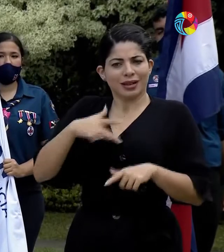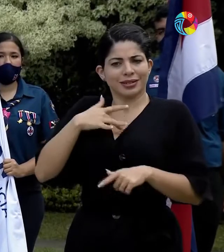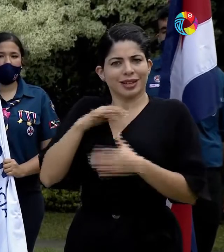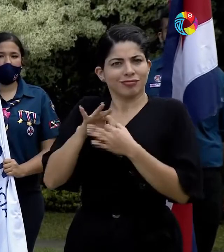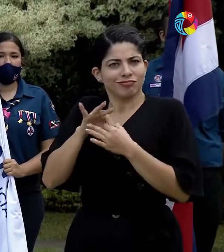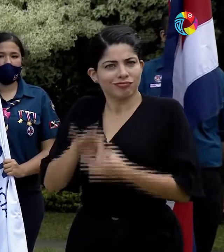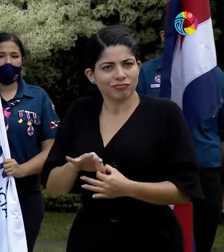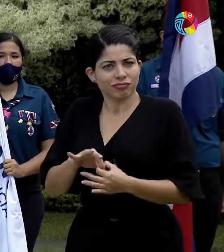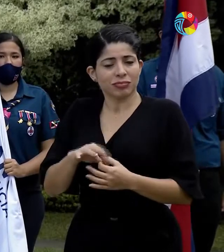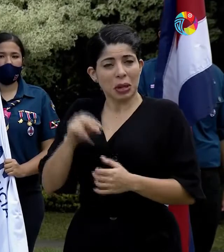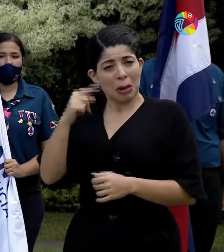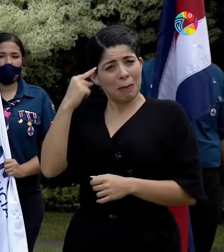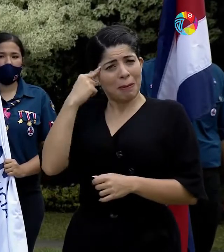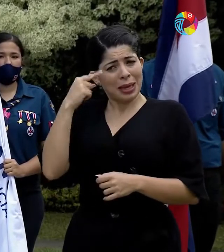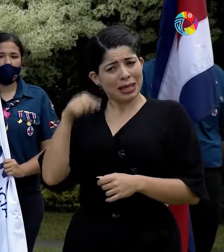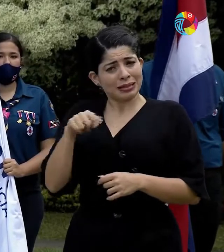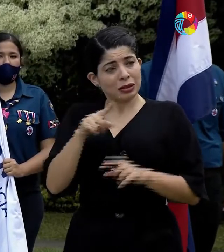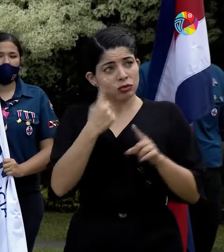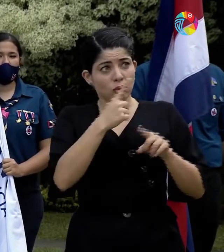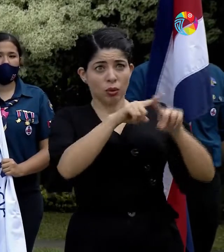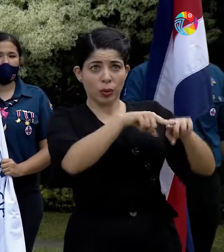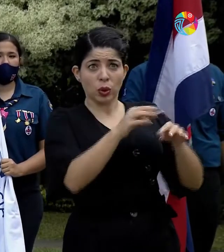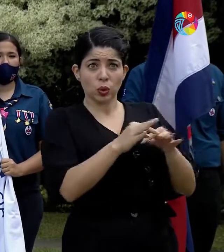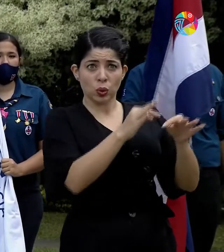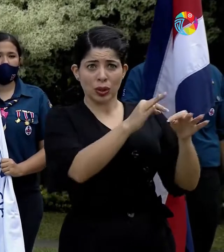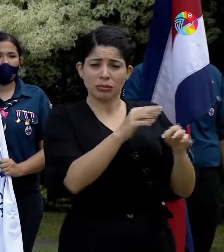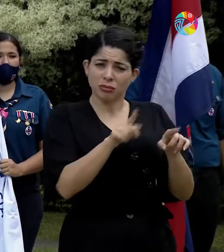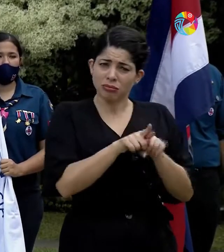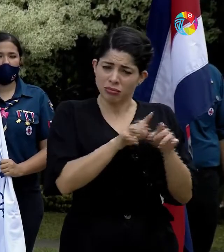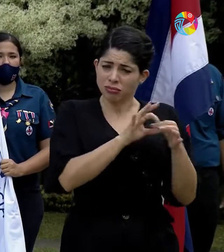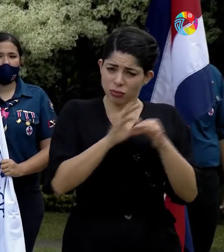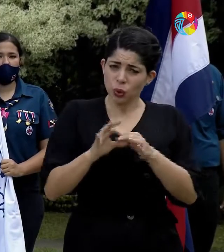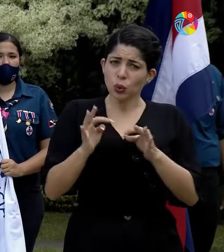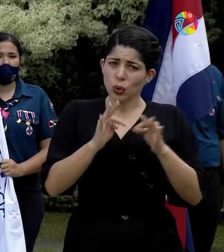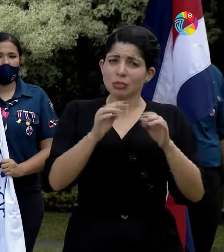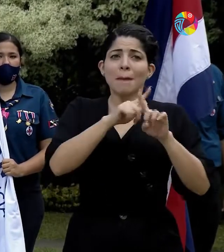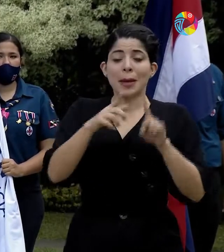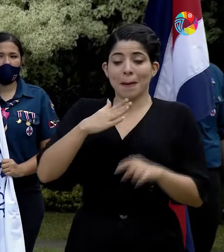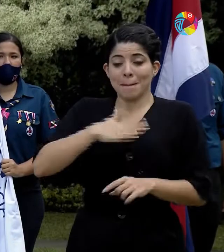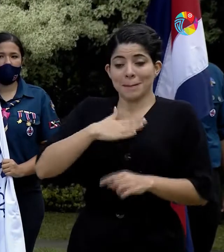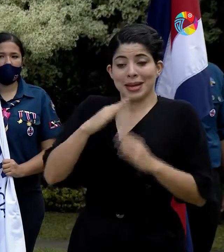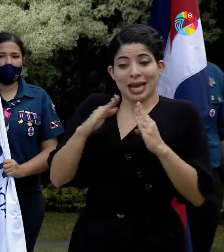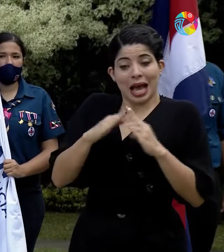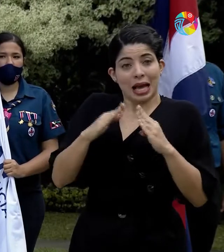puede enseguida pensar que eso tiene que ver con el turismo, y por supuesto que sí, pero uno invita a su casa